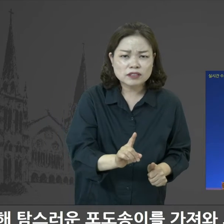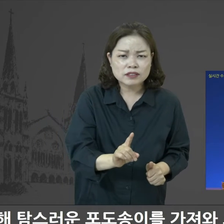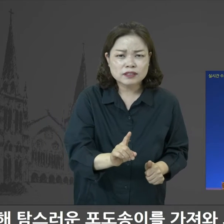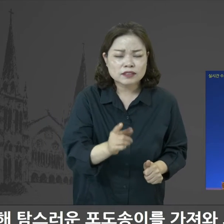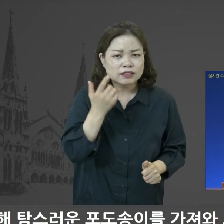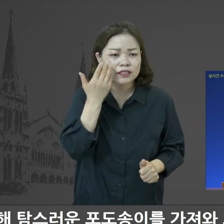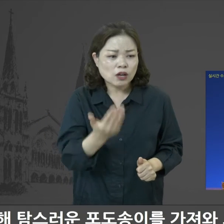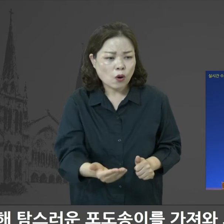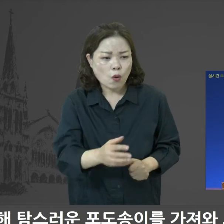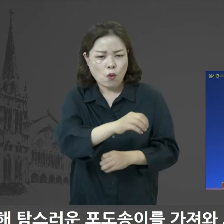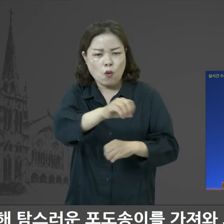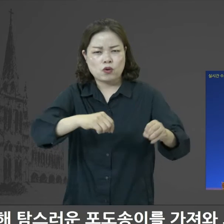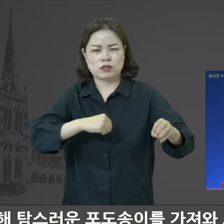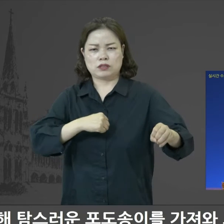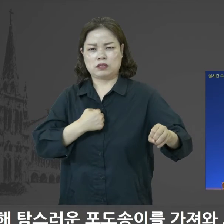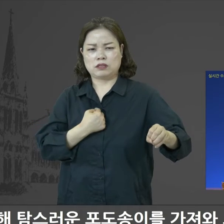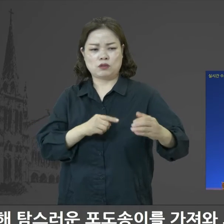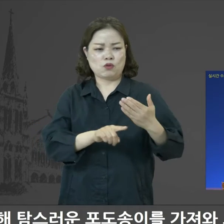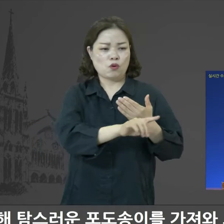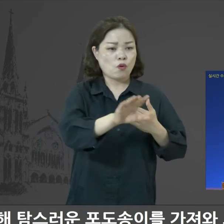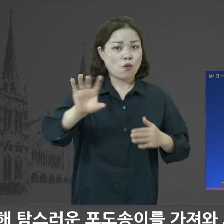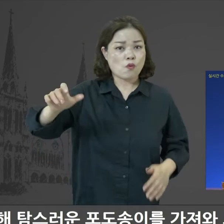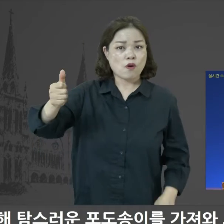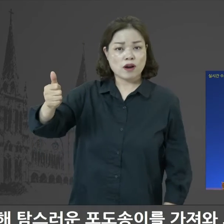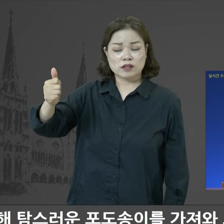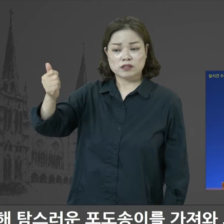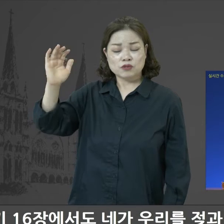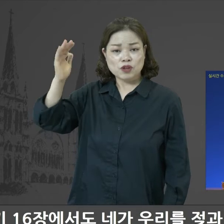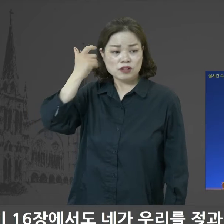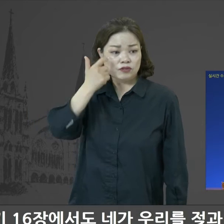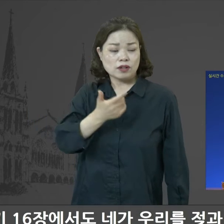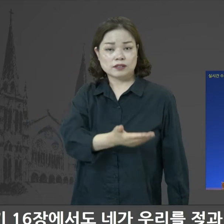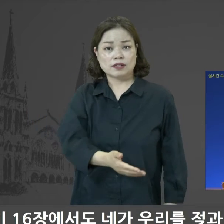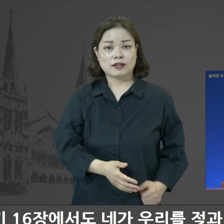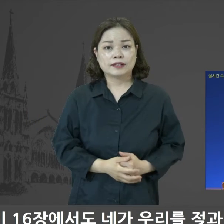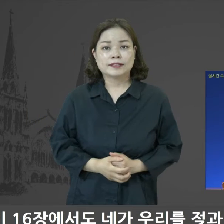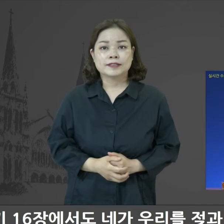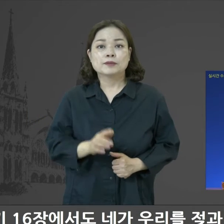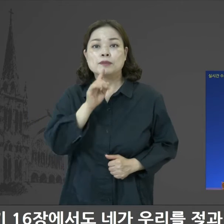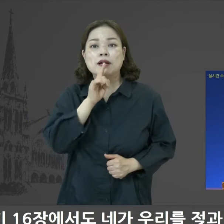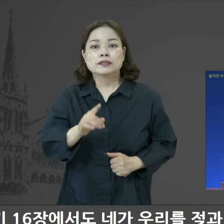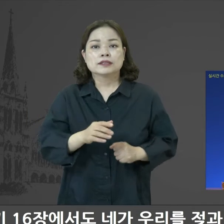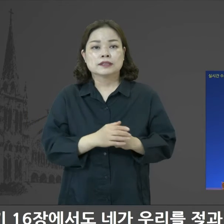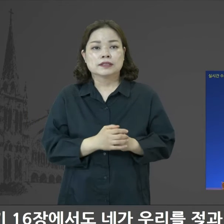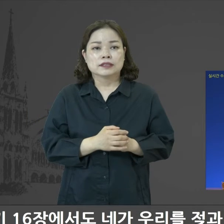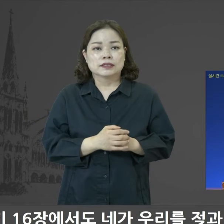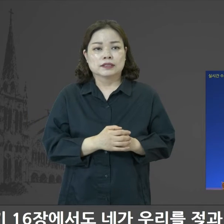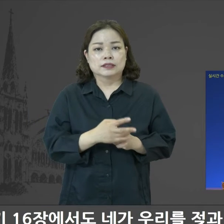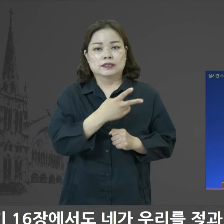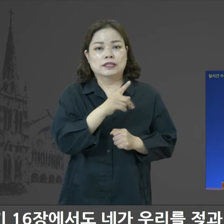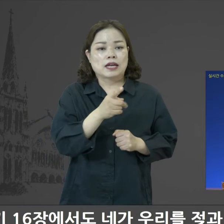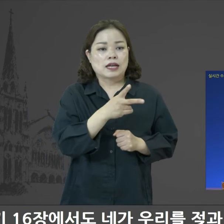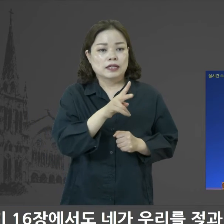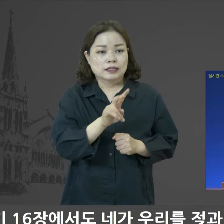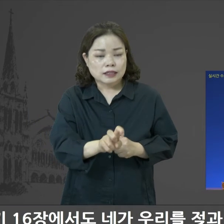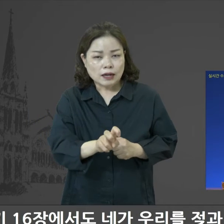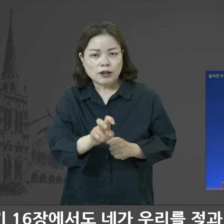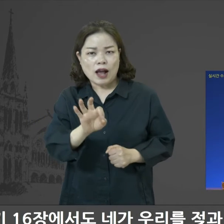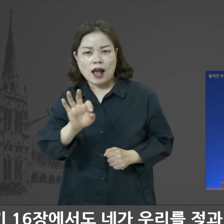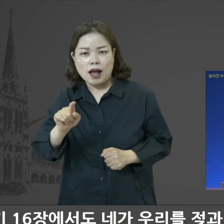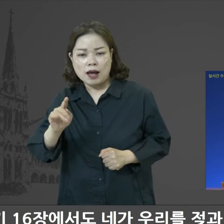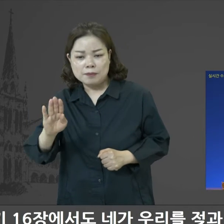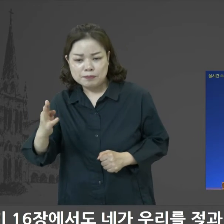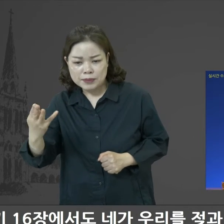일이기에 오히려 스스로 우리 외에 왕이 되려 하느냐. 이 말씀은 다단과 아비람이